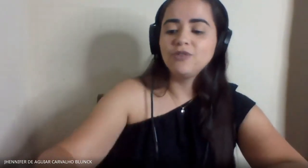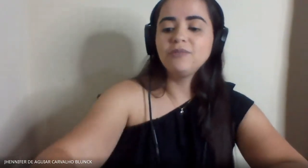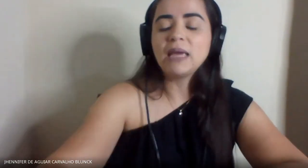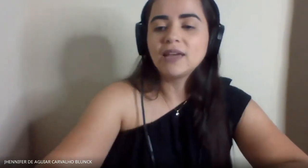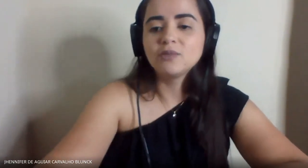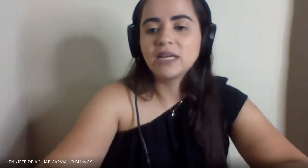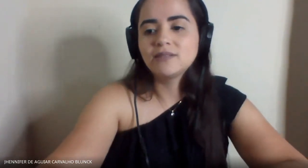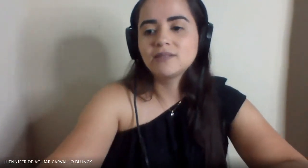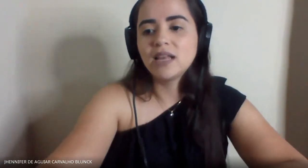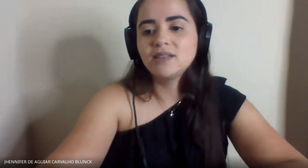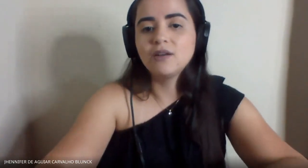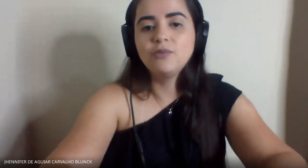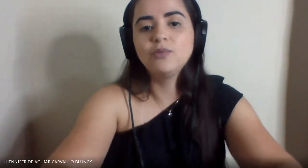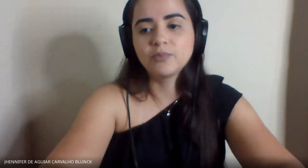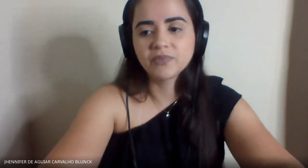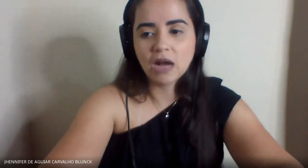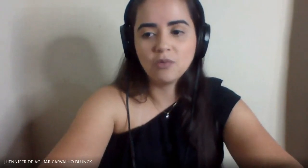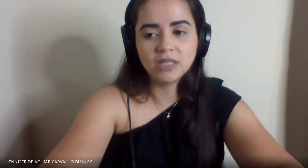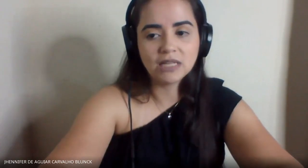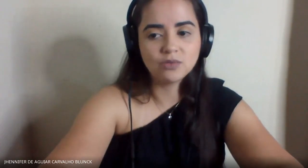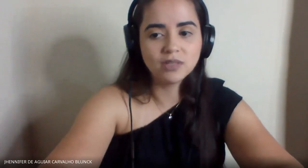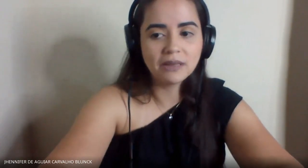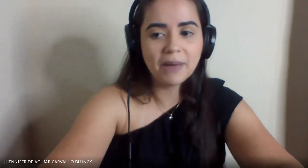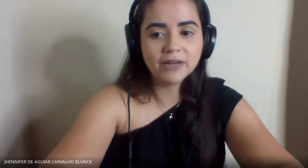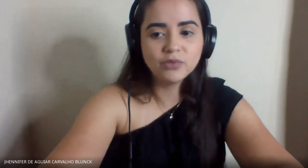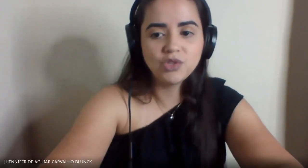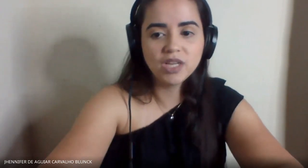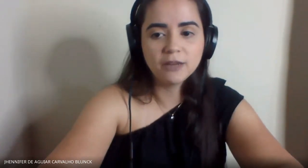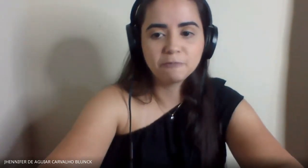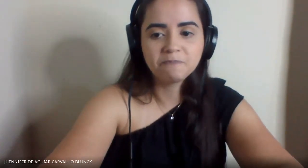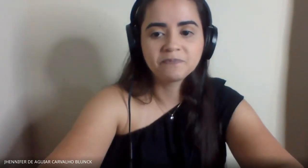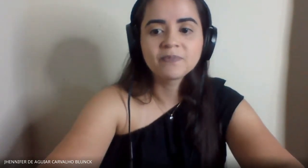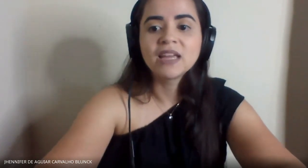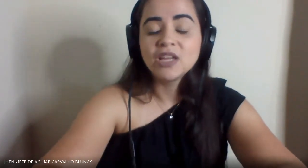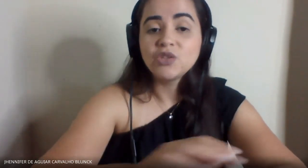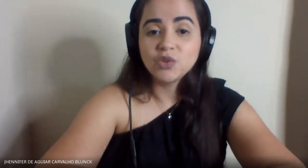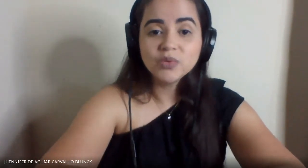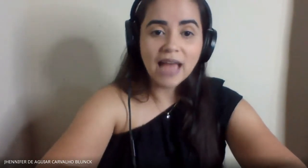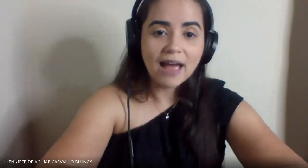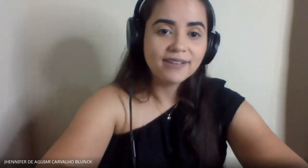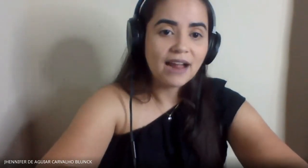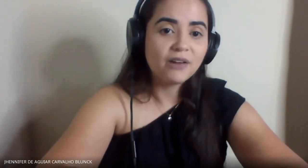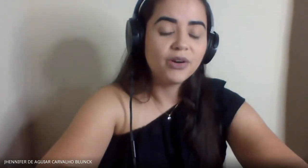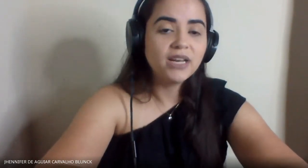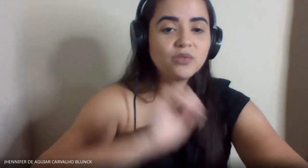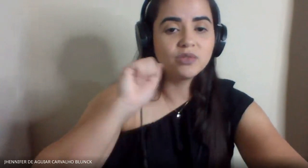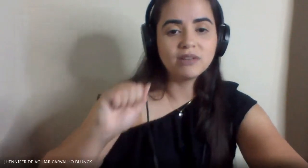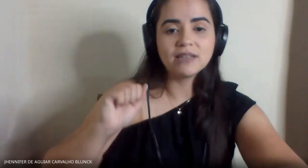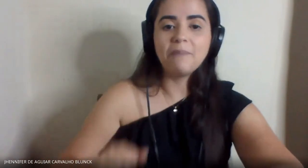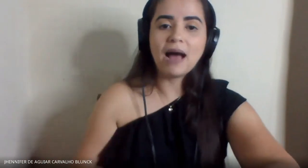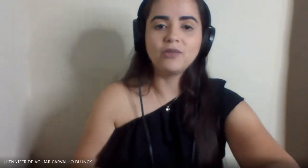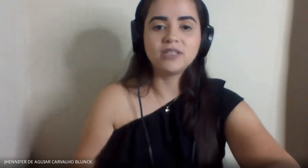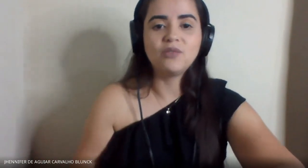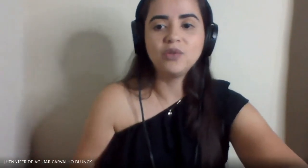esse movimento, mas a comunidade surda está parando de usar. Agora eles usam